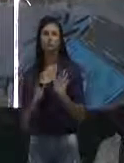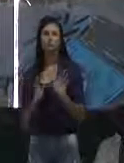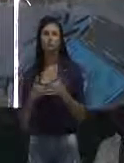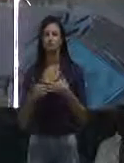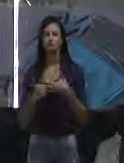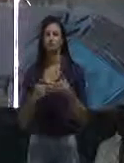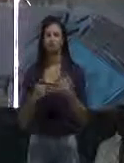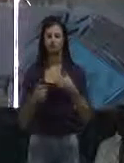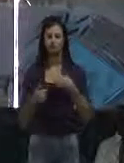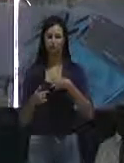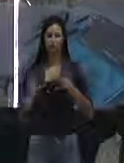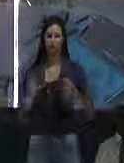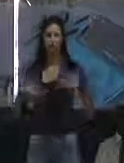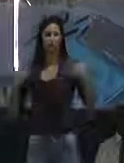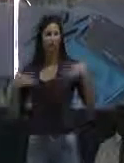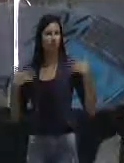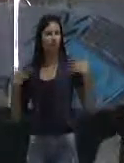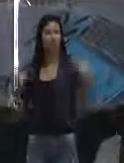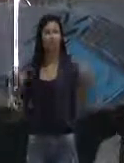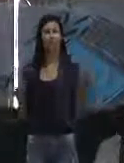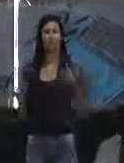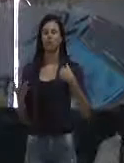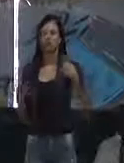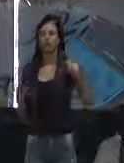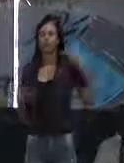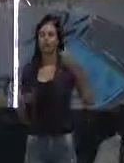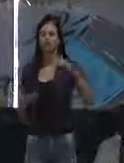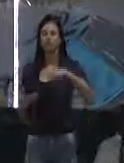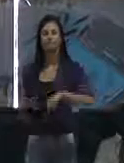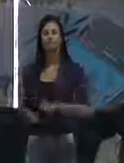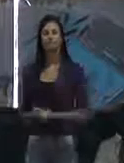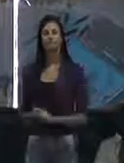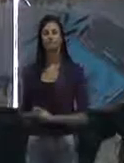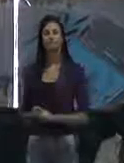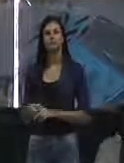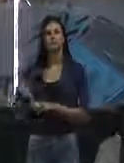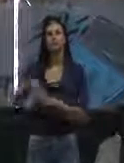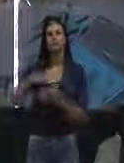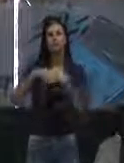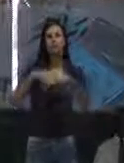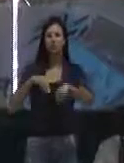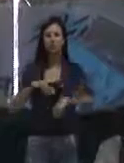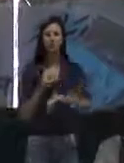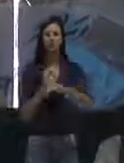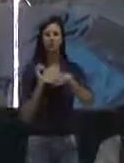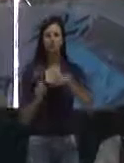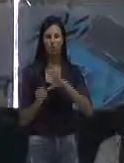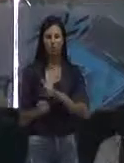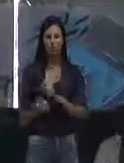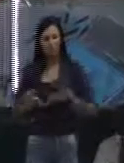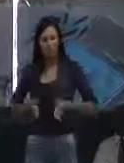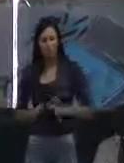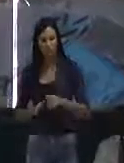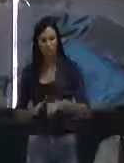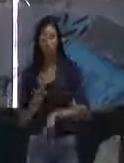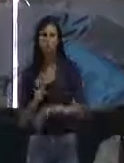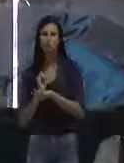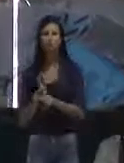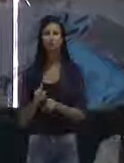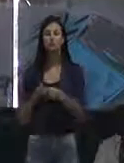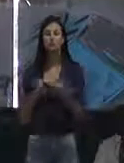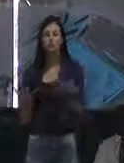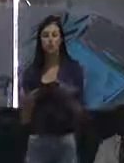Tenho uma alegria muito grande em ser parlamentar do município que amo, do município que nasci, do município que crio meus